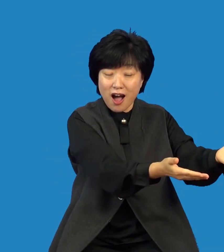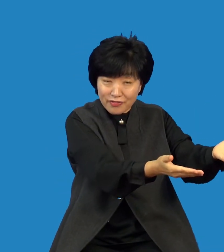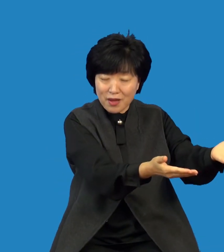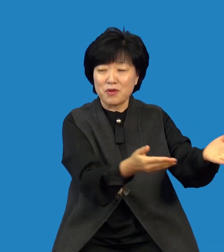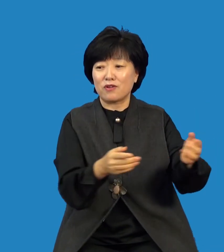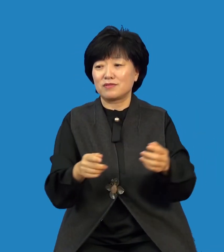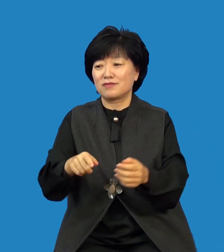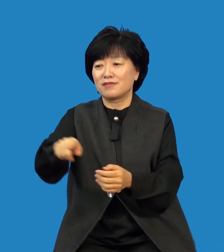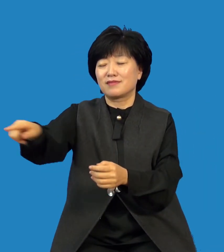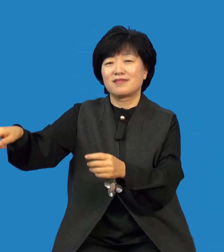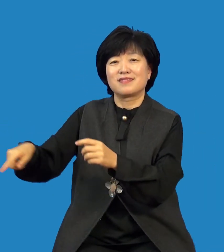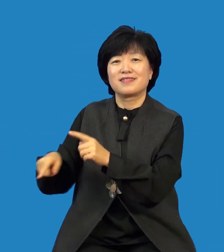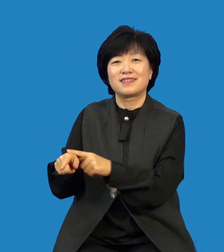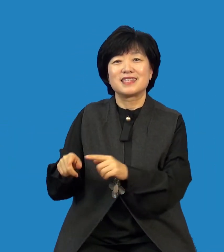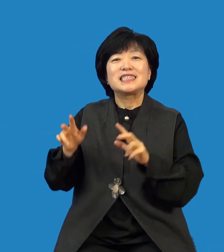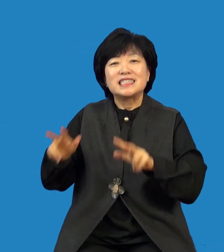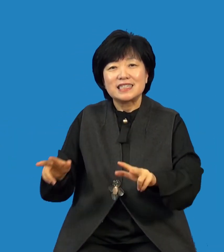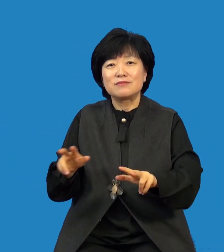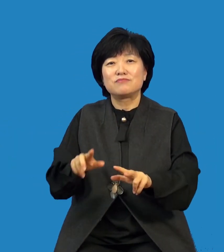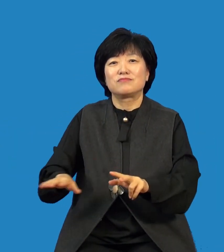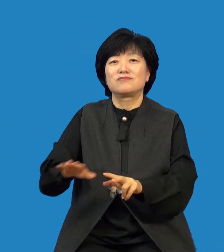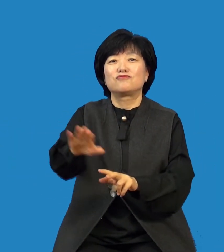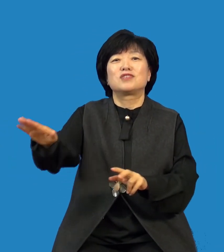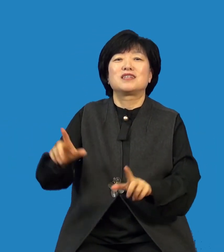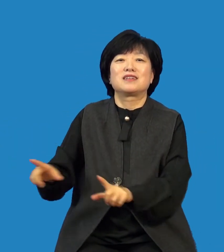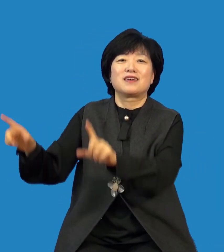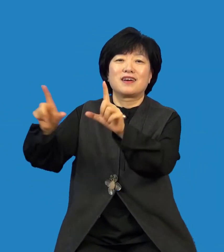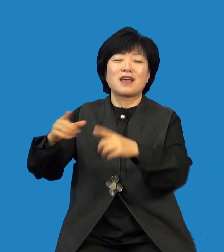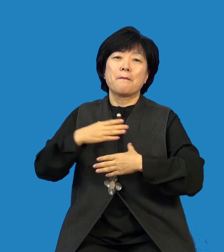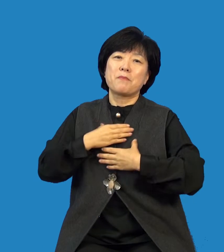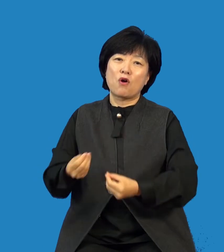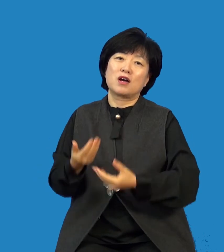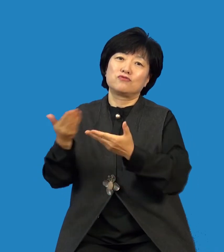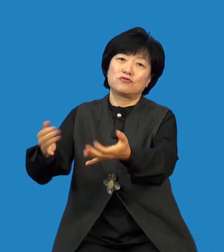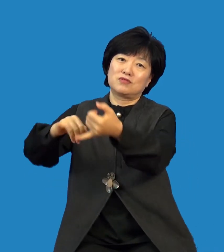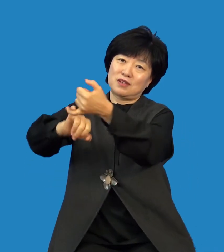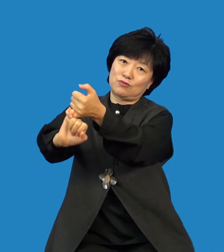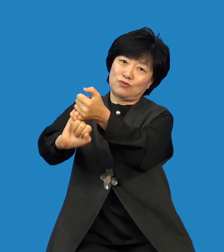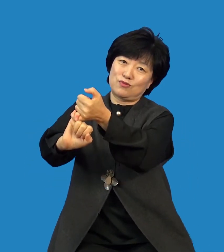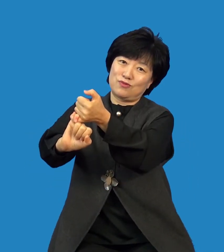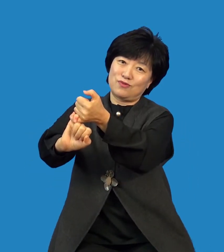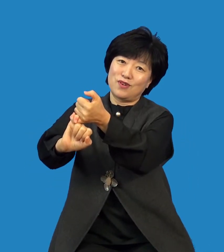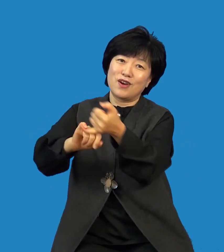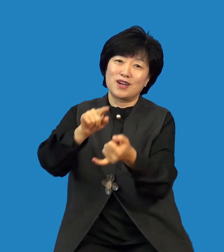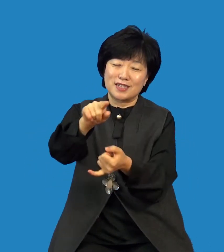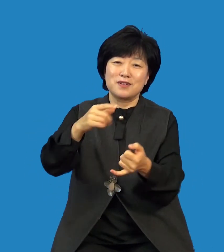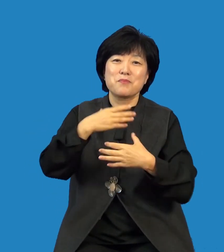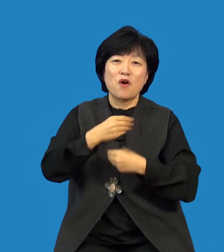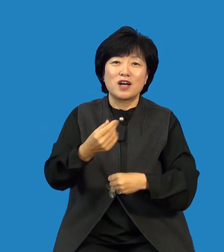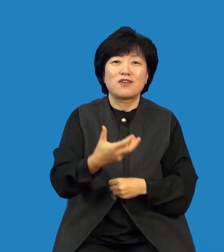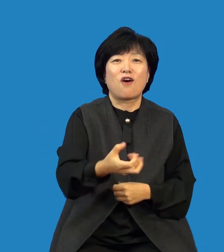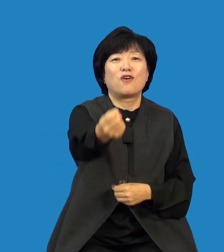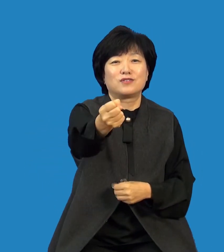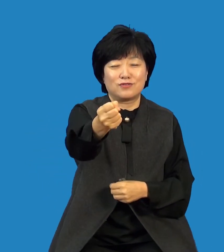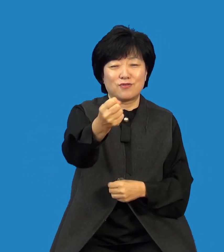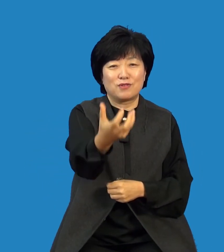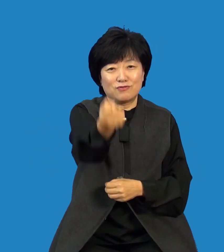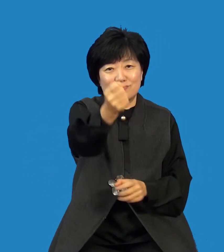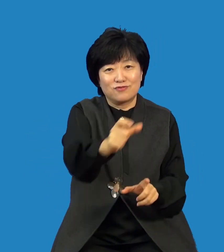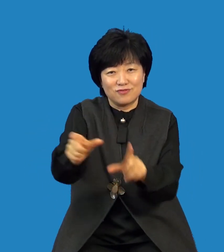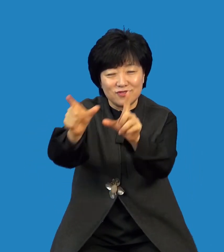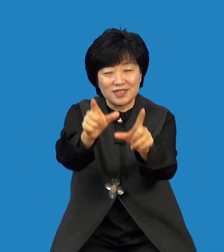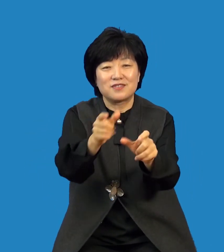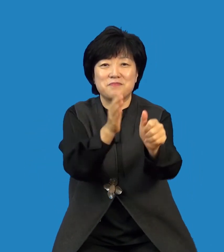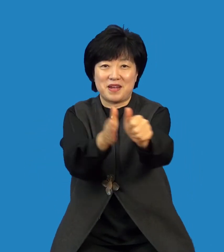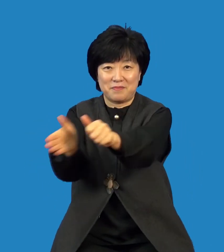있으십니까? 이것을 얻으시고 누리시는 여러분 되시기를 주의 이름으로 축복합니다. 더욱이 이 평안은 세상이 주는